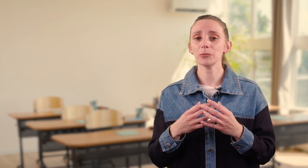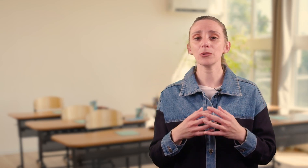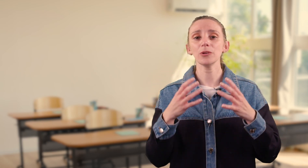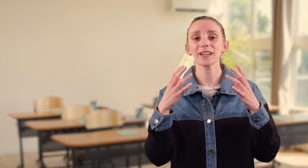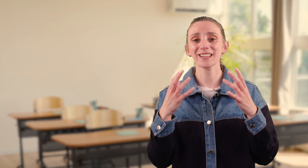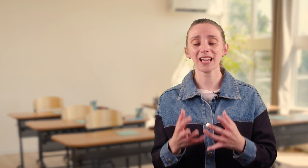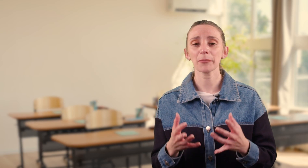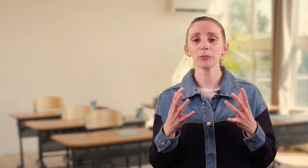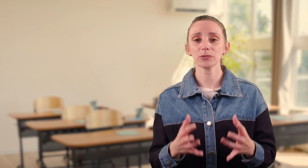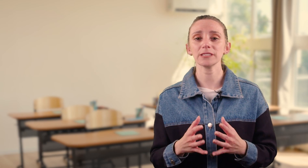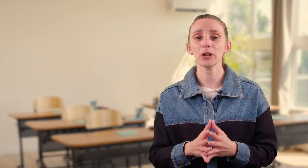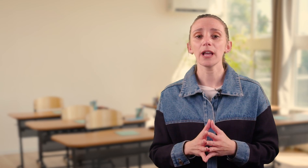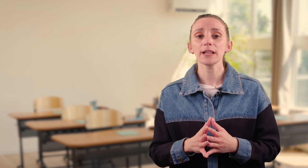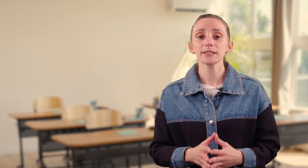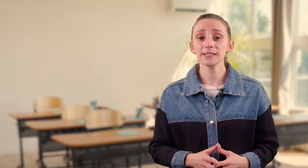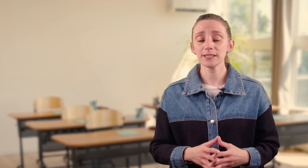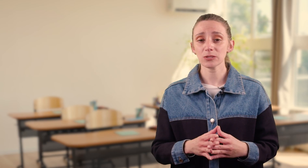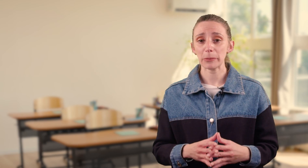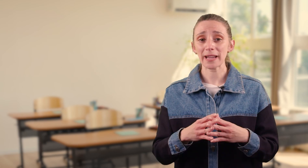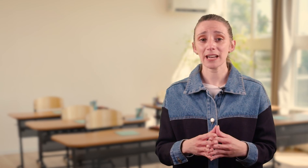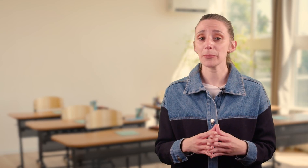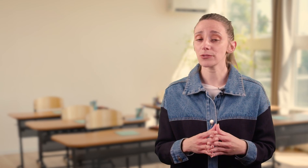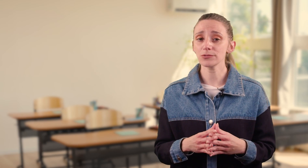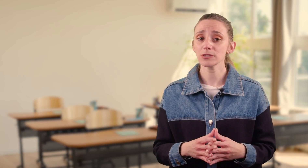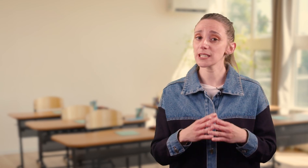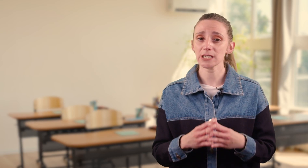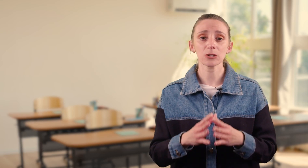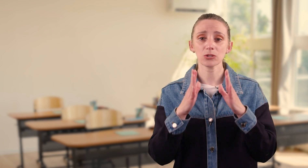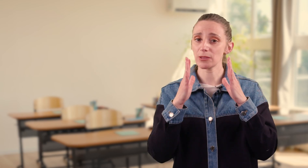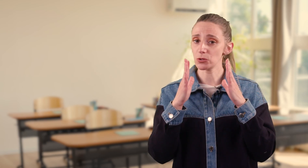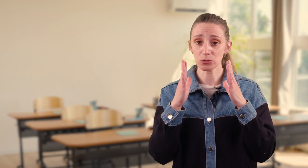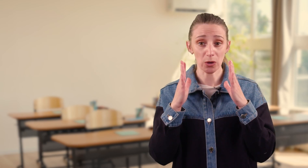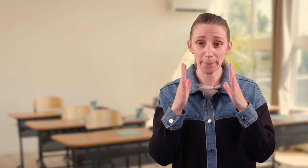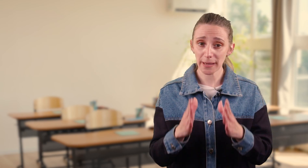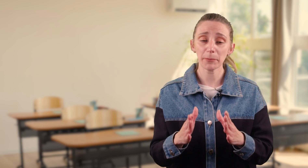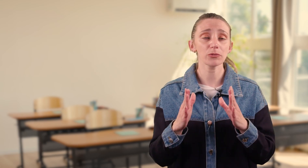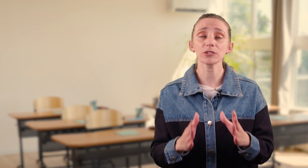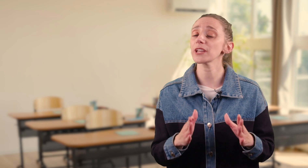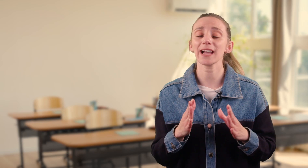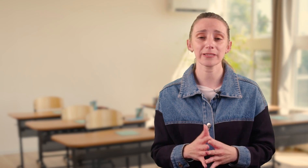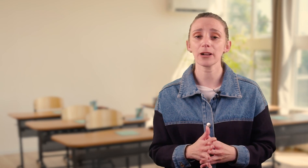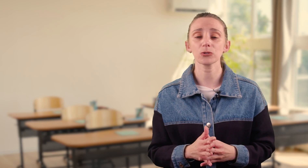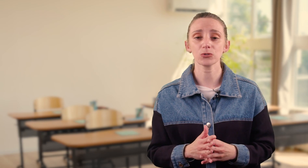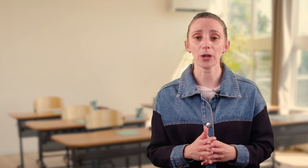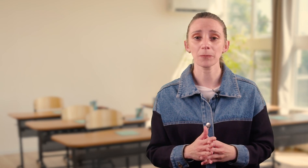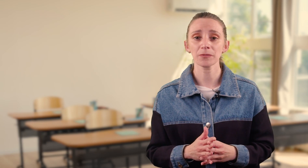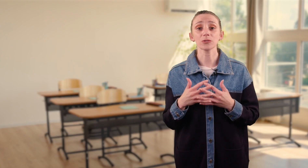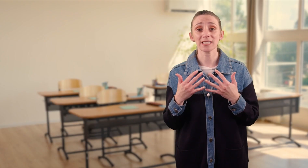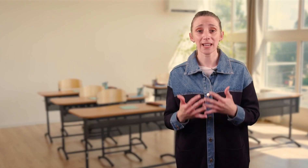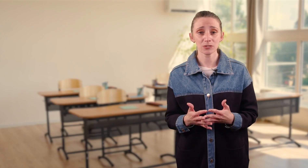plus clairement possible. Si ce n'est pas clair pour vous, sachez que cela ne le sera pas pour votre interlocuteur. Donc c'est la raison